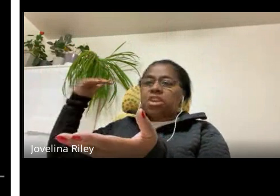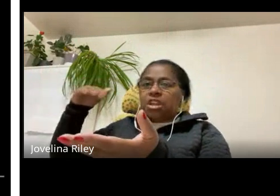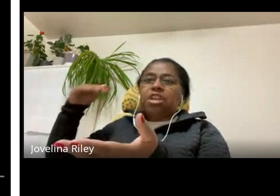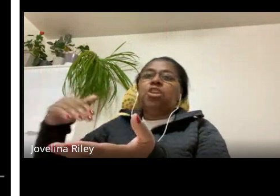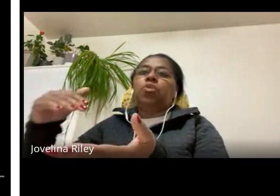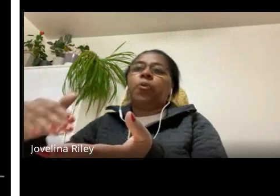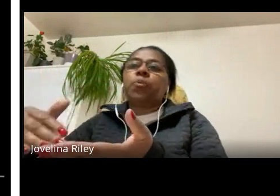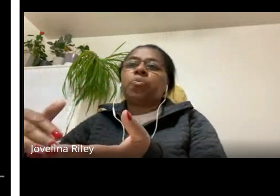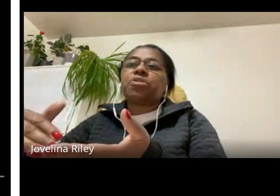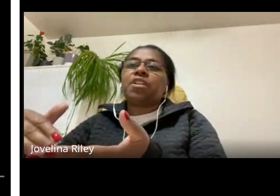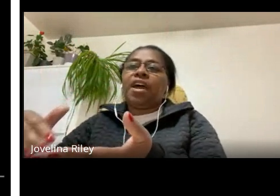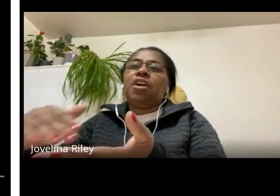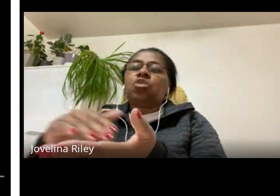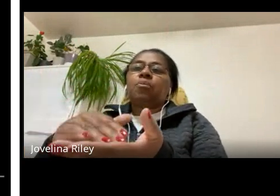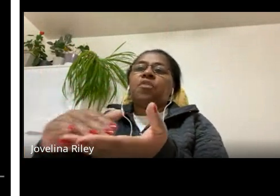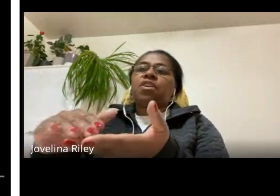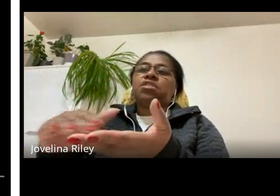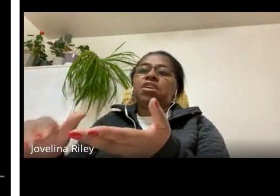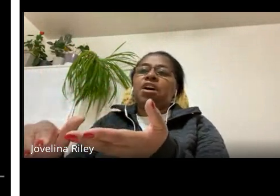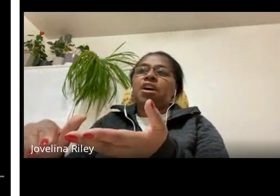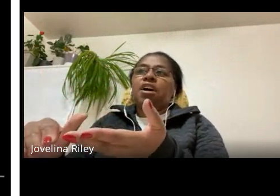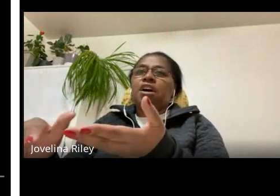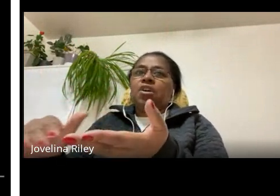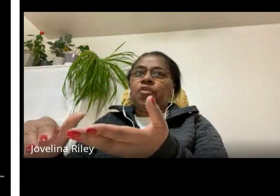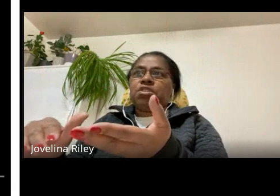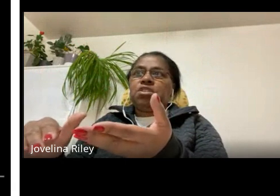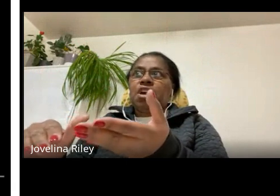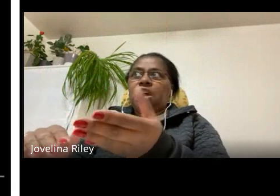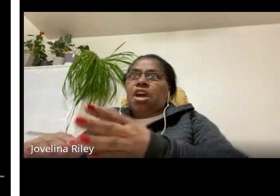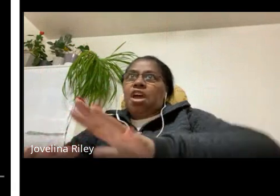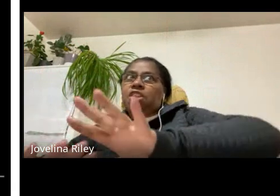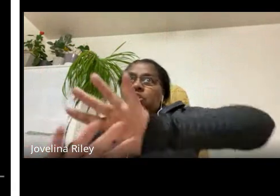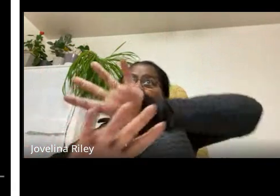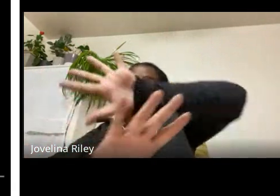os pequenininhos, né, eu também fazia